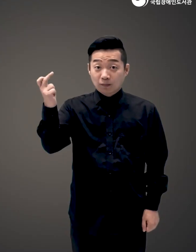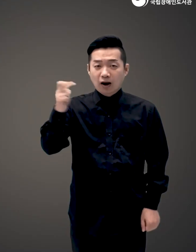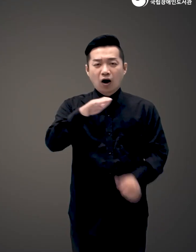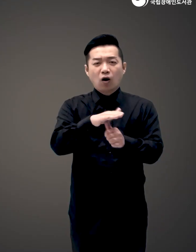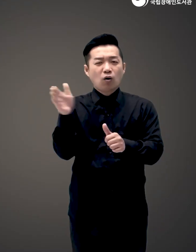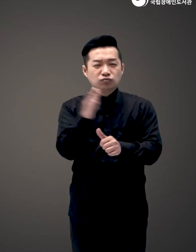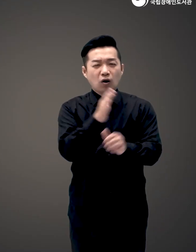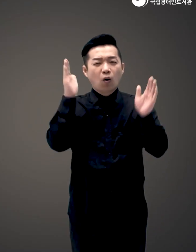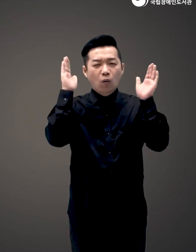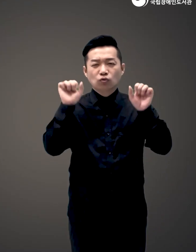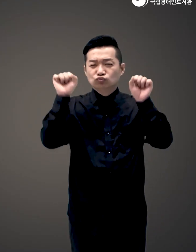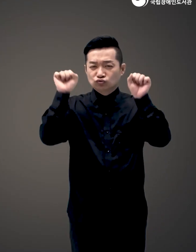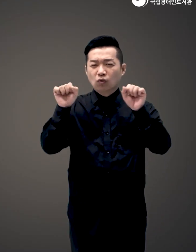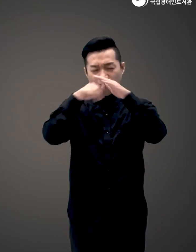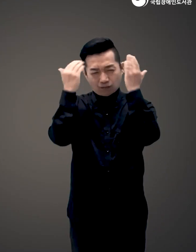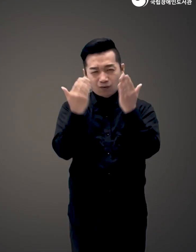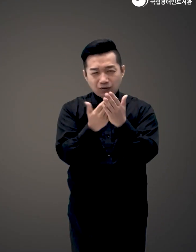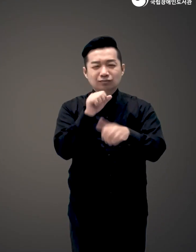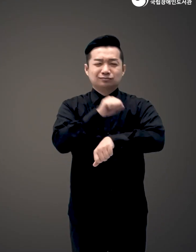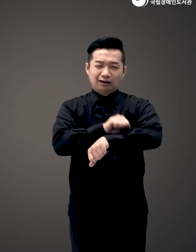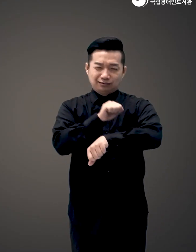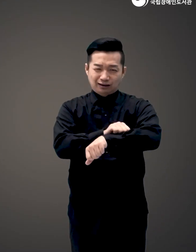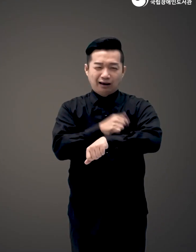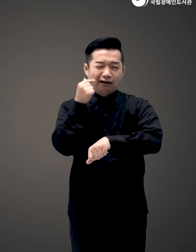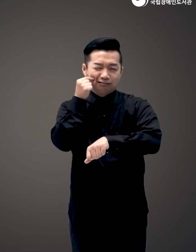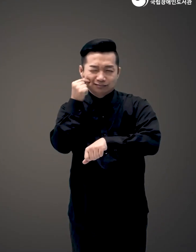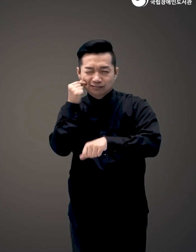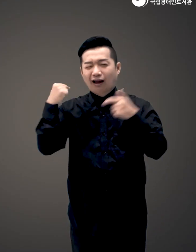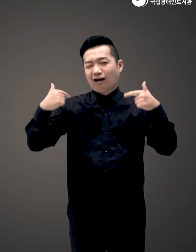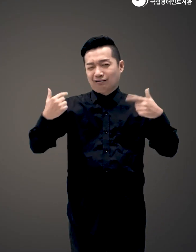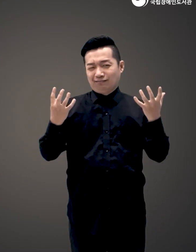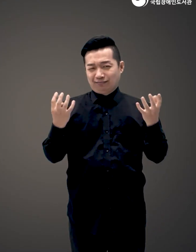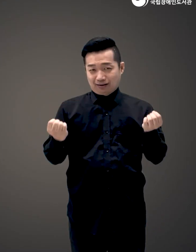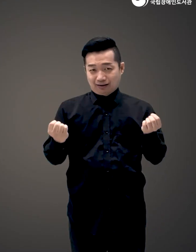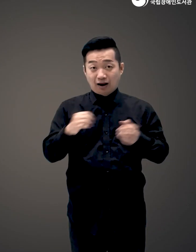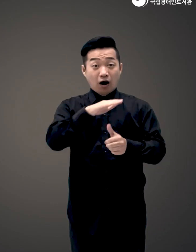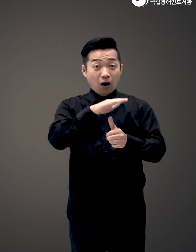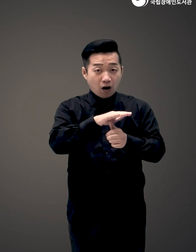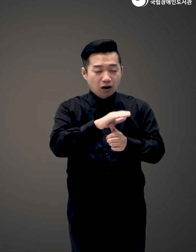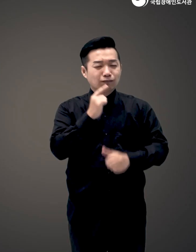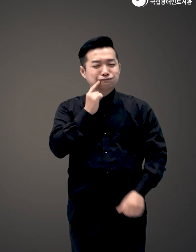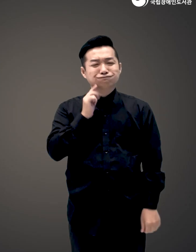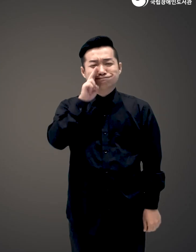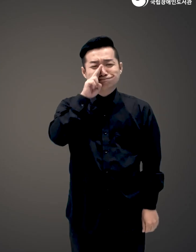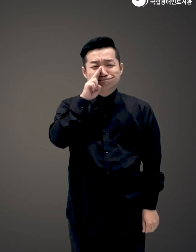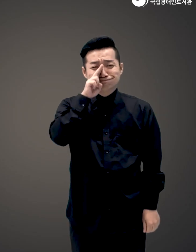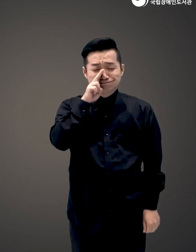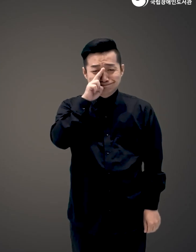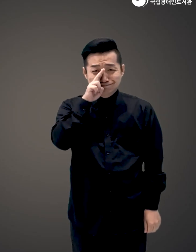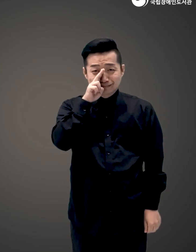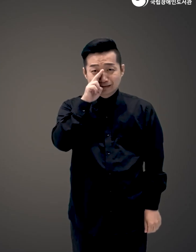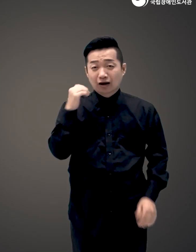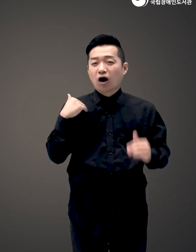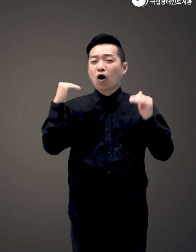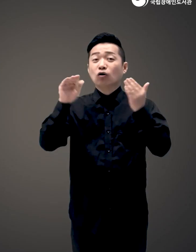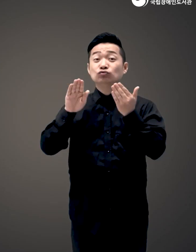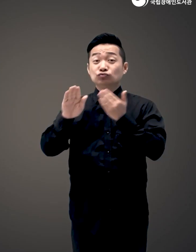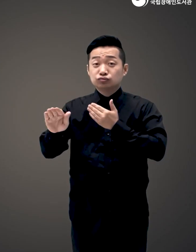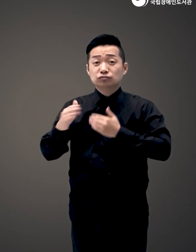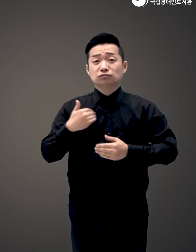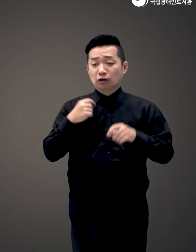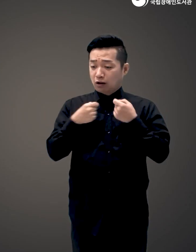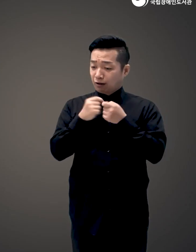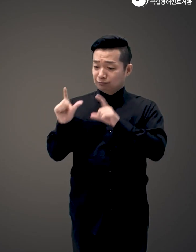오빠가 어려서부터 공부든 운동이든 웬만한 건 다 잘해서 인기가 많았어. 어릴 때야 부럽고 질투도 났는데